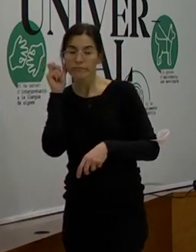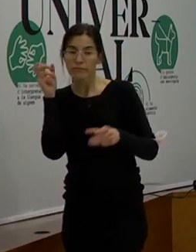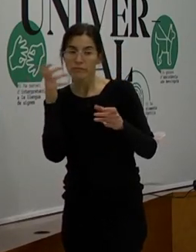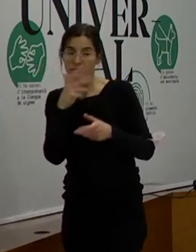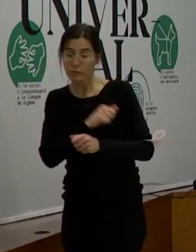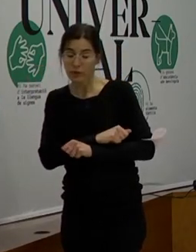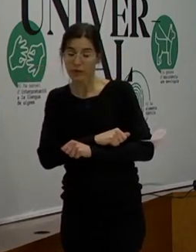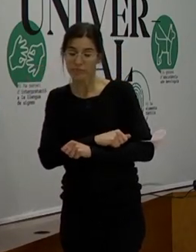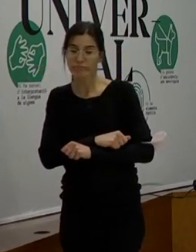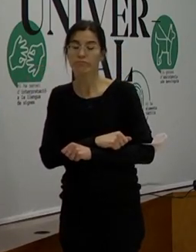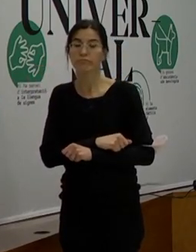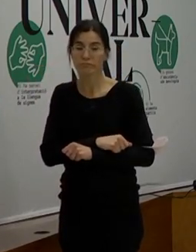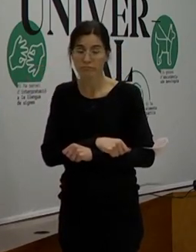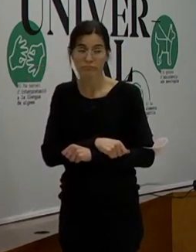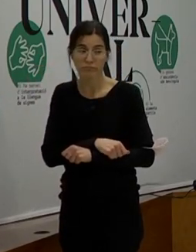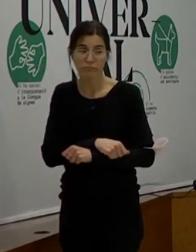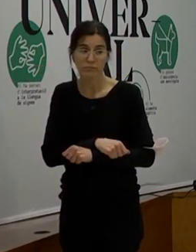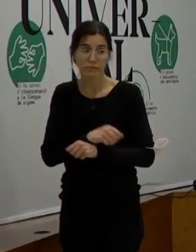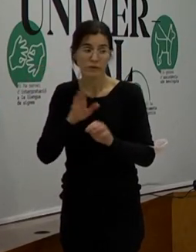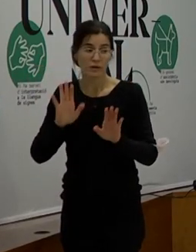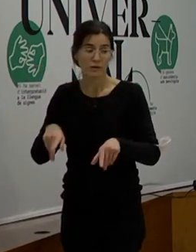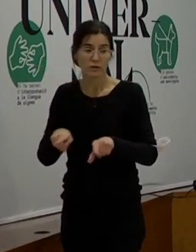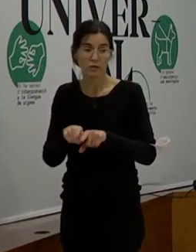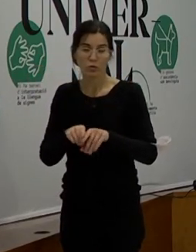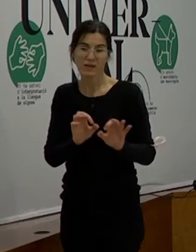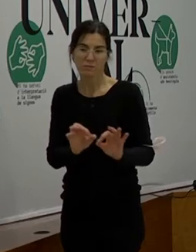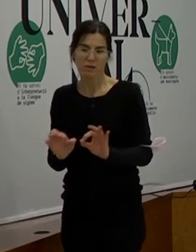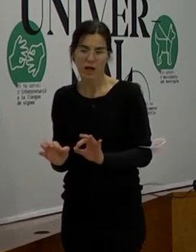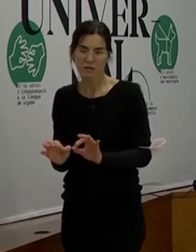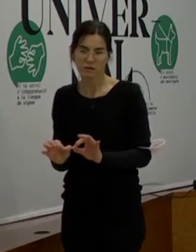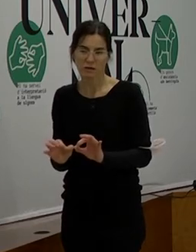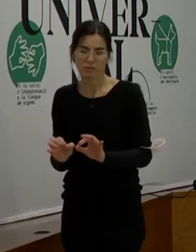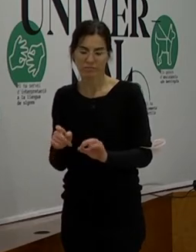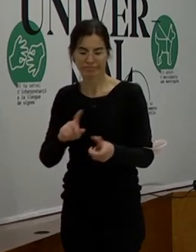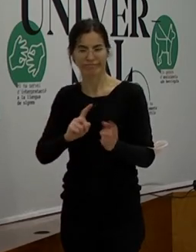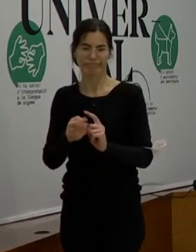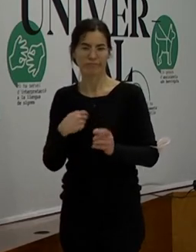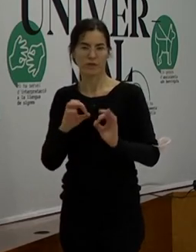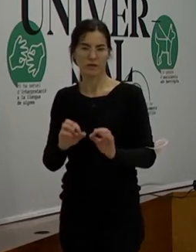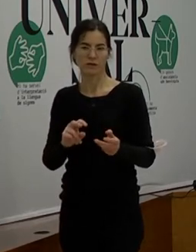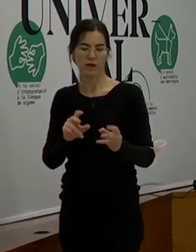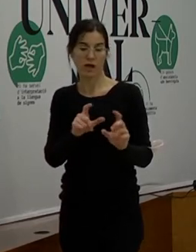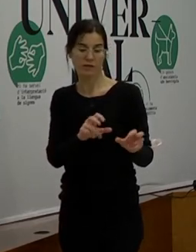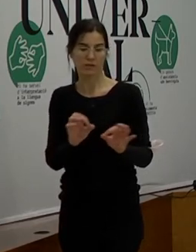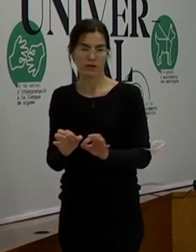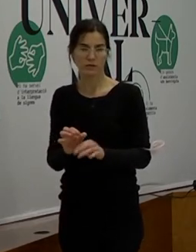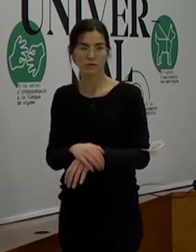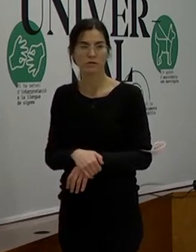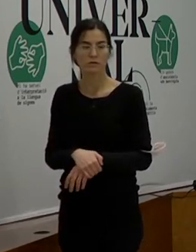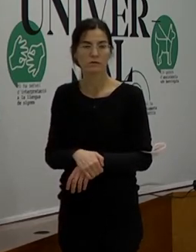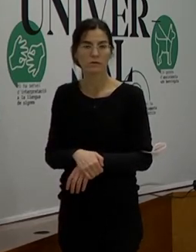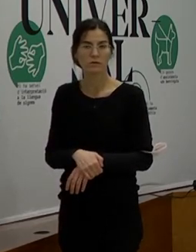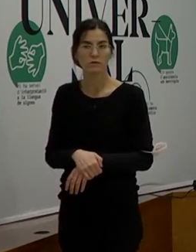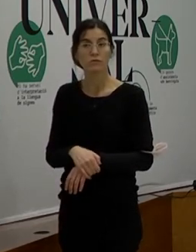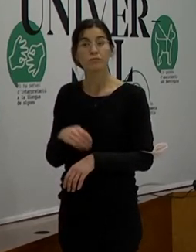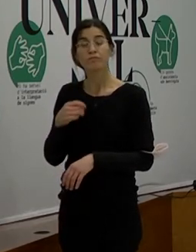costa, aleshores et converteixes en un especialista. Vale? Com he